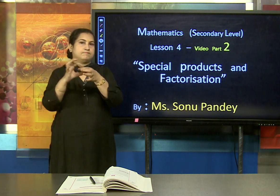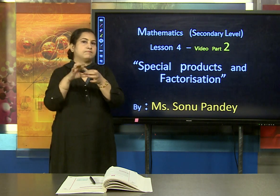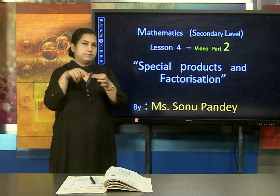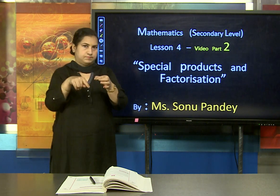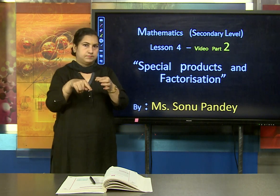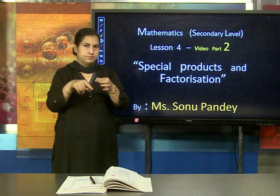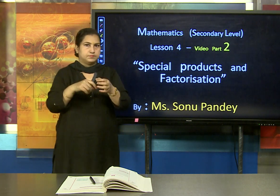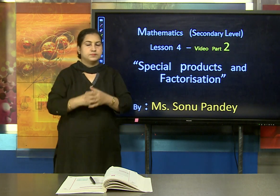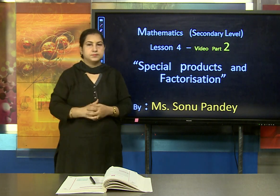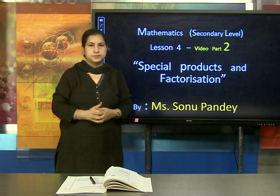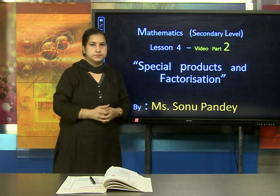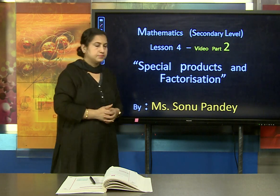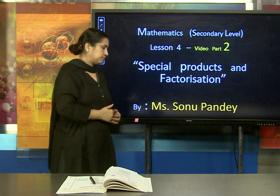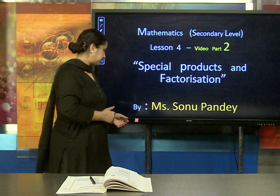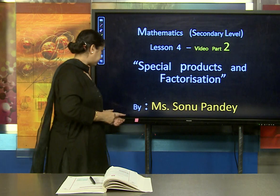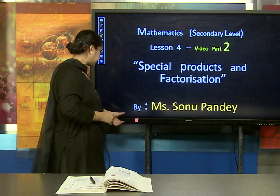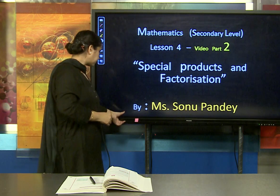से संबंधित यह विषय है।